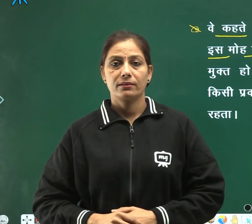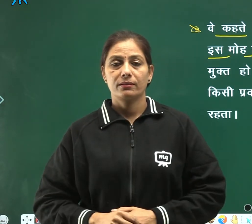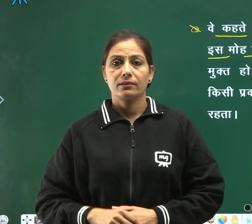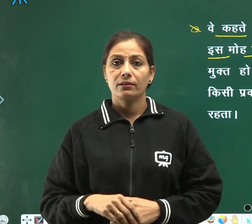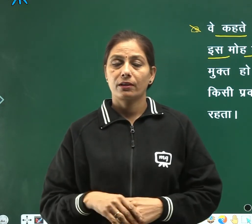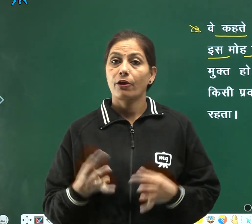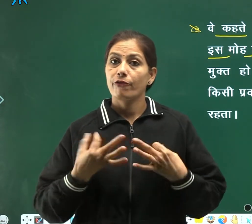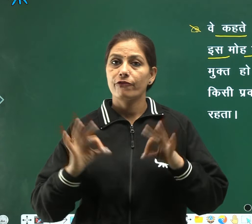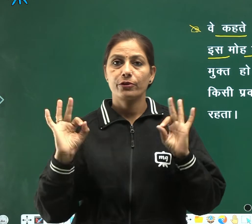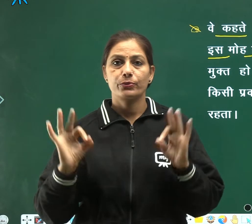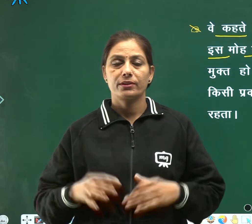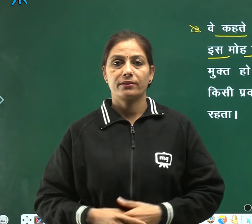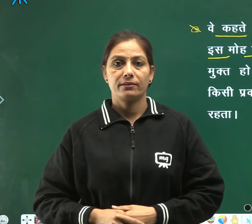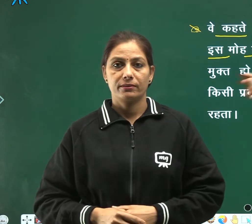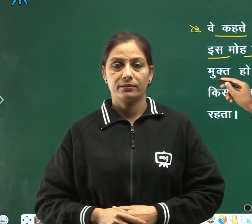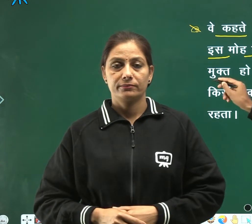मुक्त हो जाते हैं